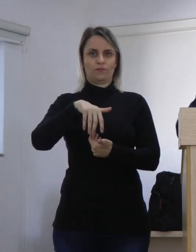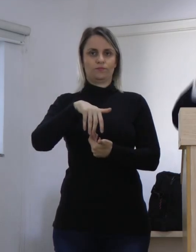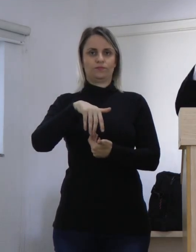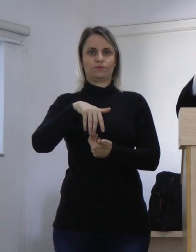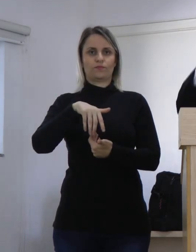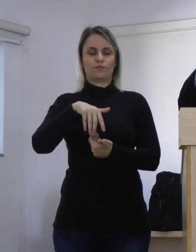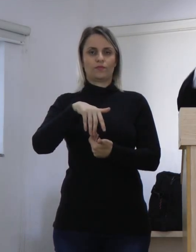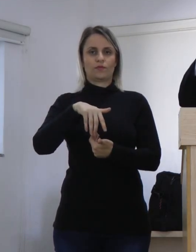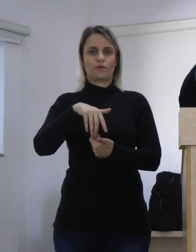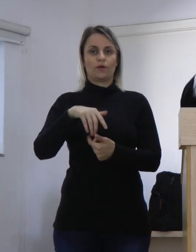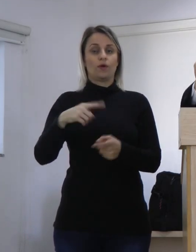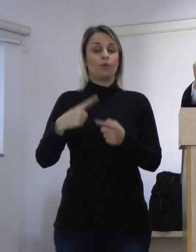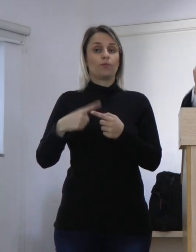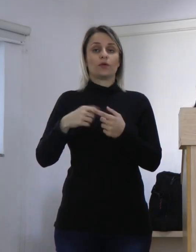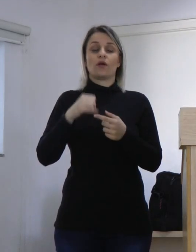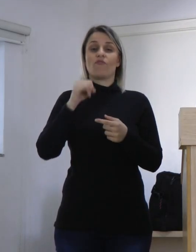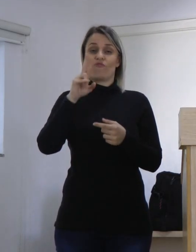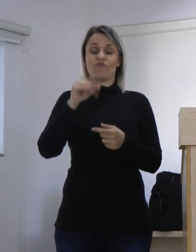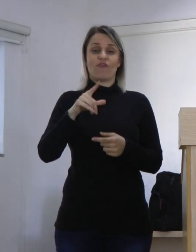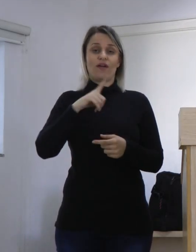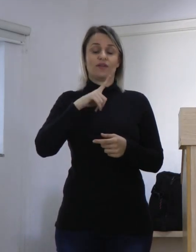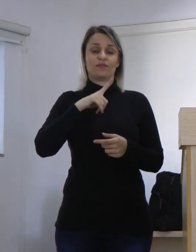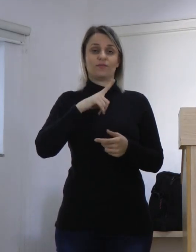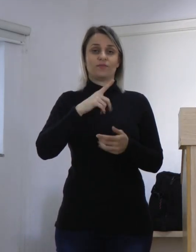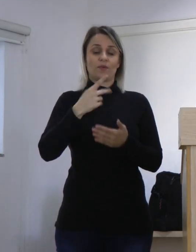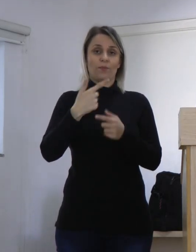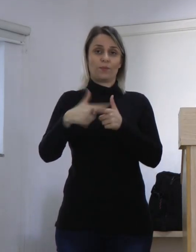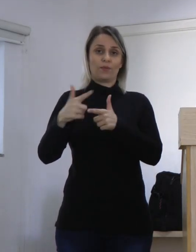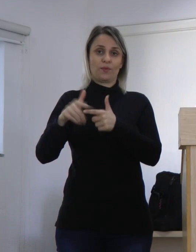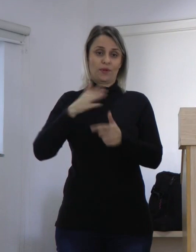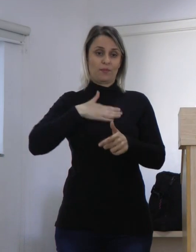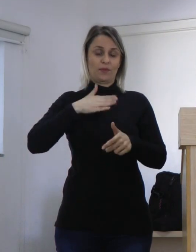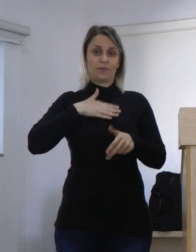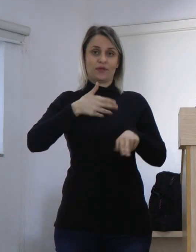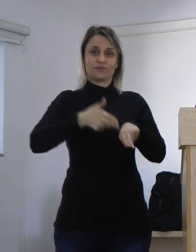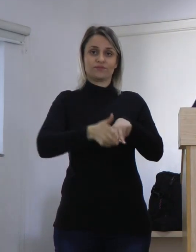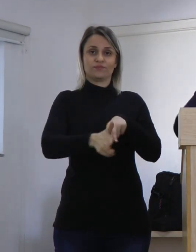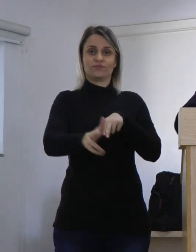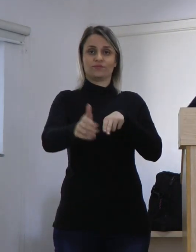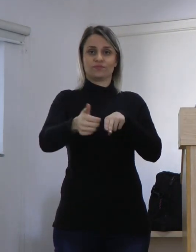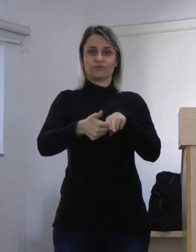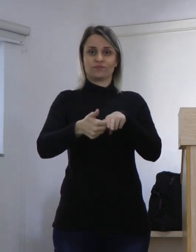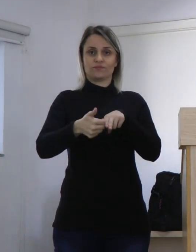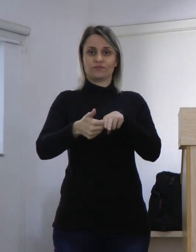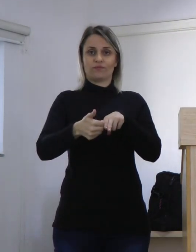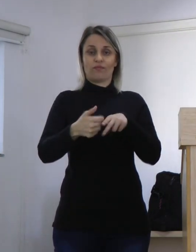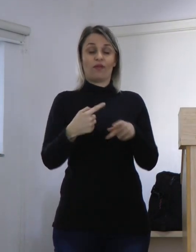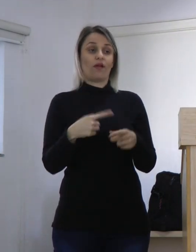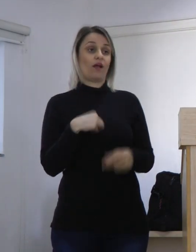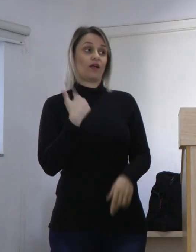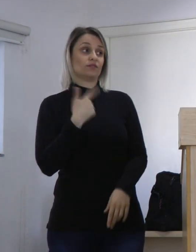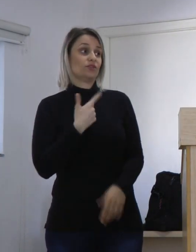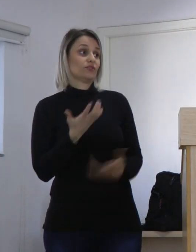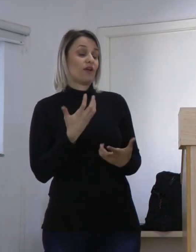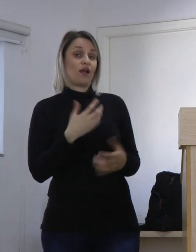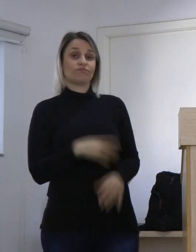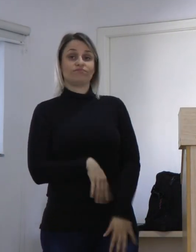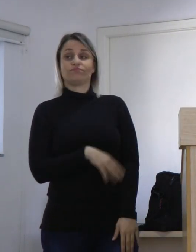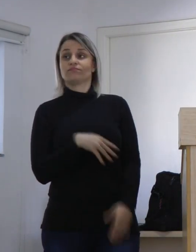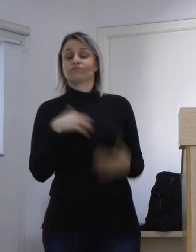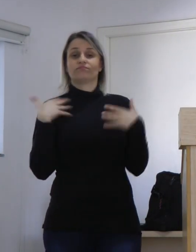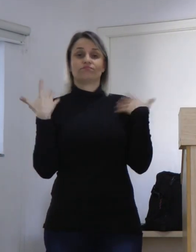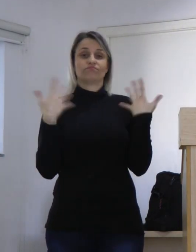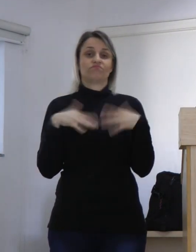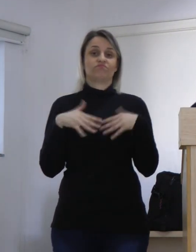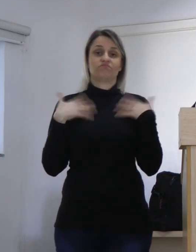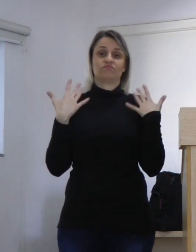para que isso não comprometa a minha reencarnação. Olha, nós querendo moleza, e os